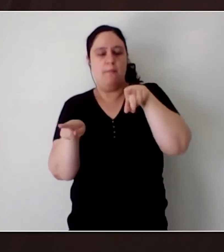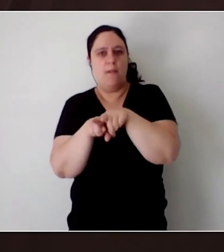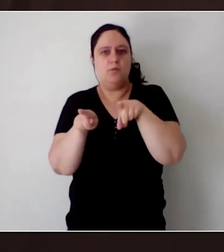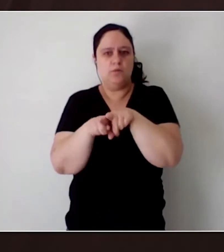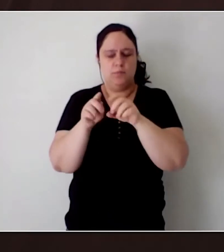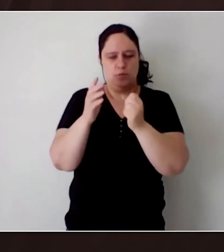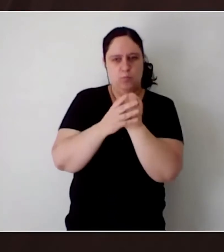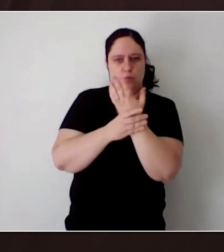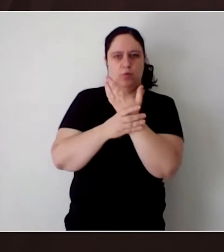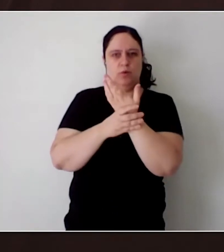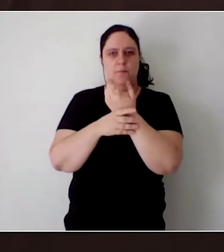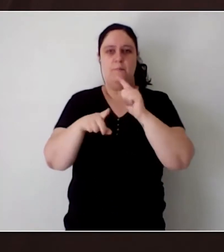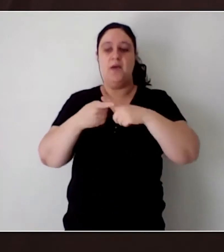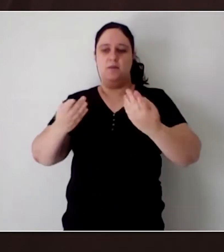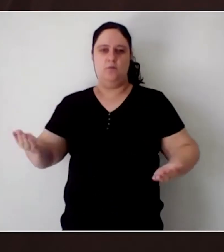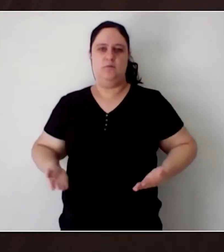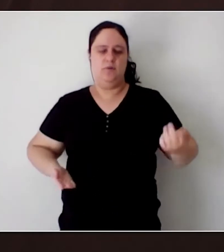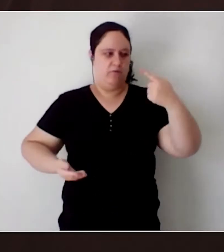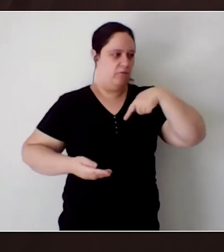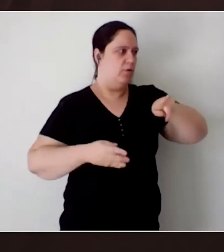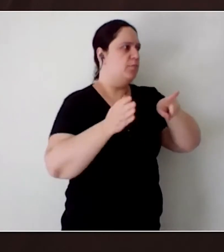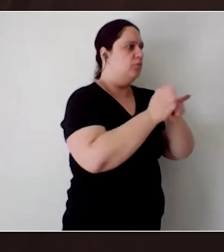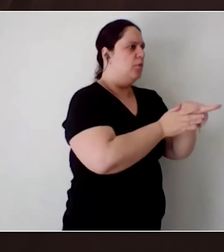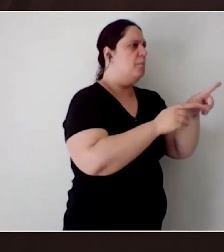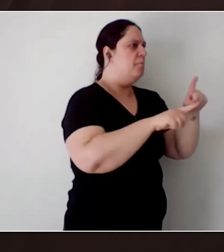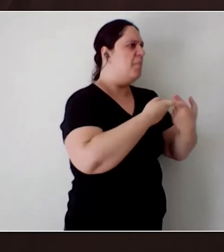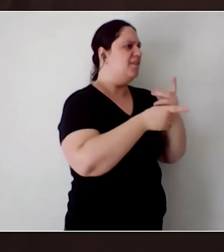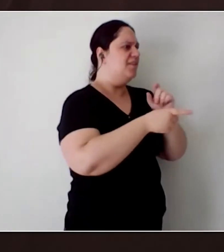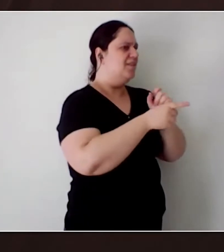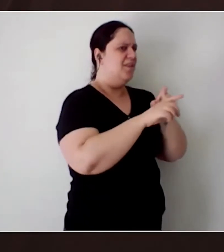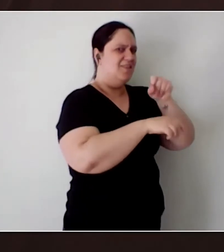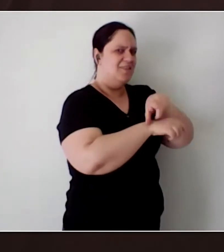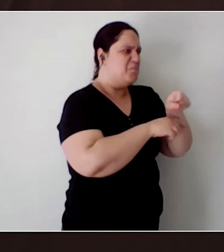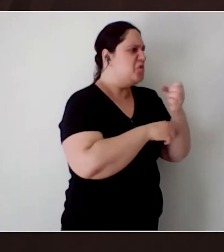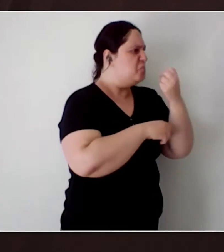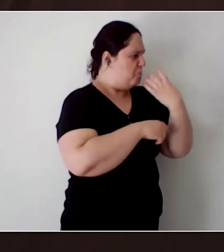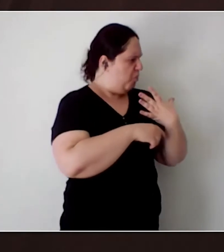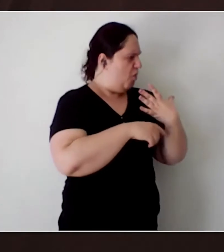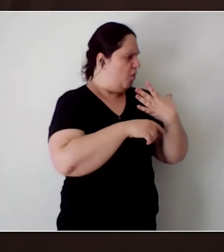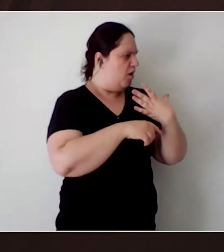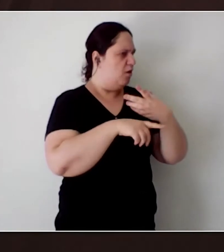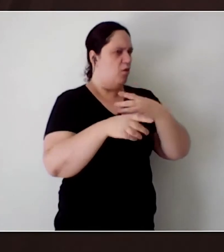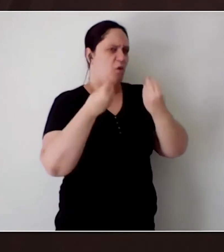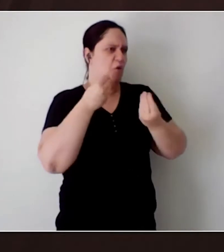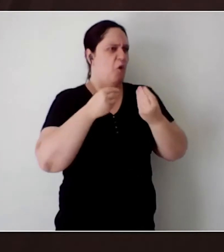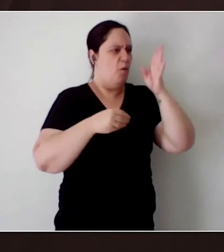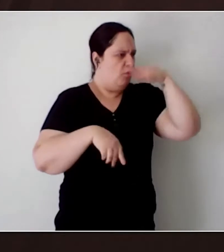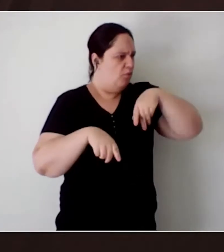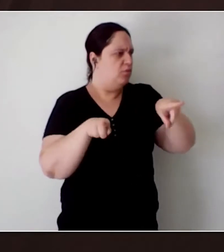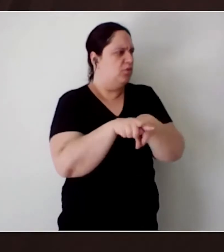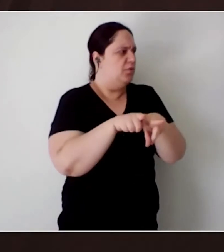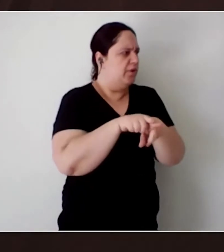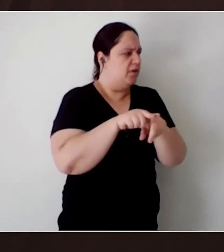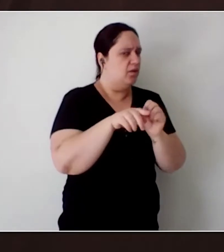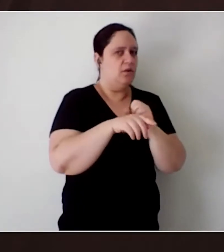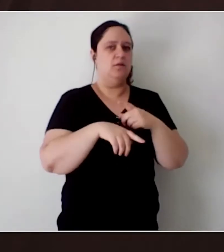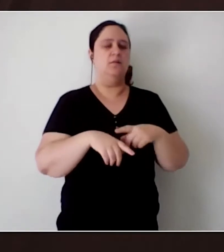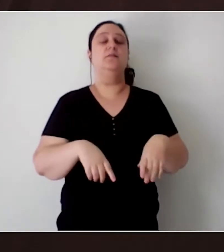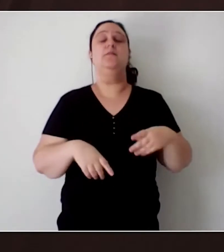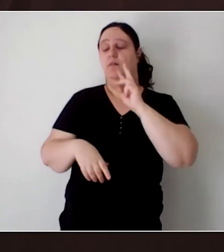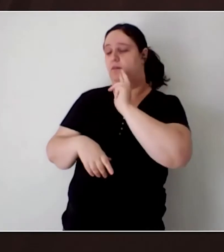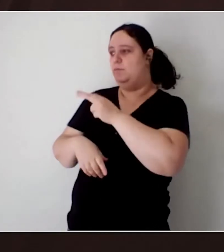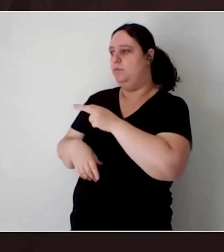boa terra no teu campo? De onde vem, pois, o joio? Ele, porém, lhes respondeu: um inimigo fez